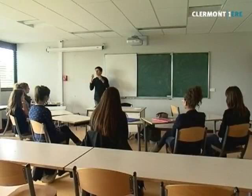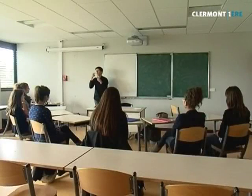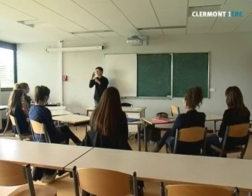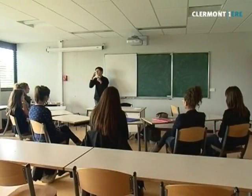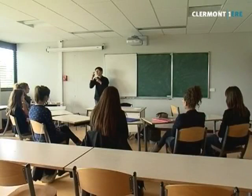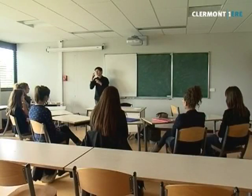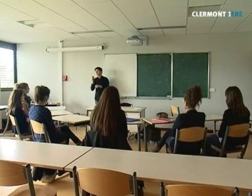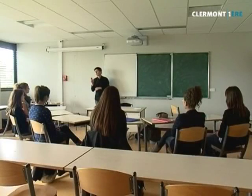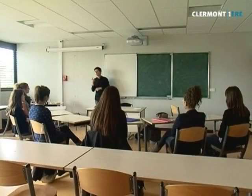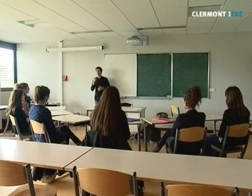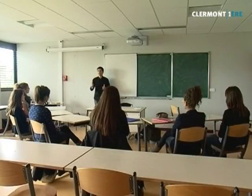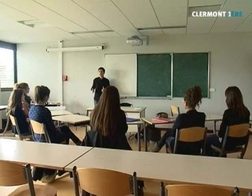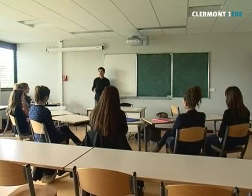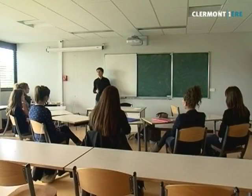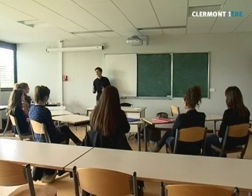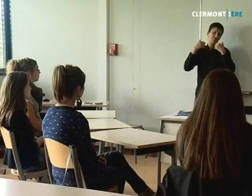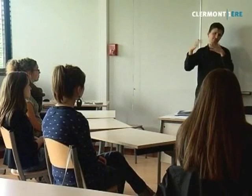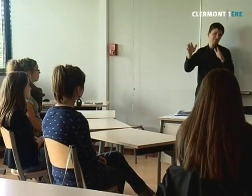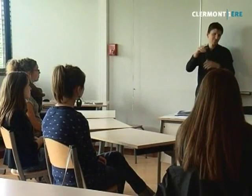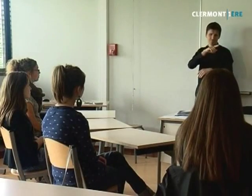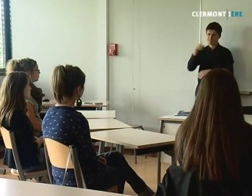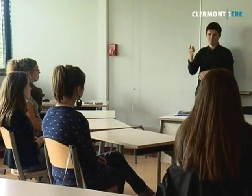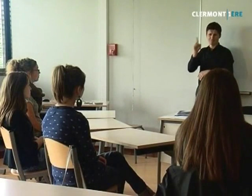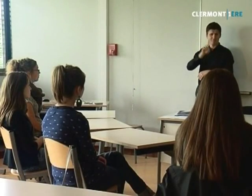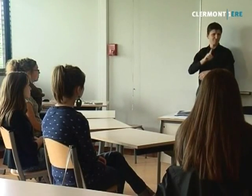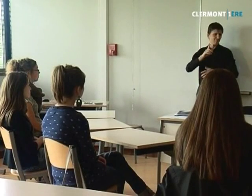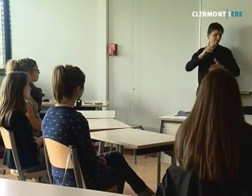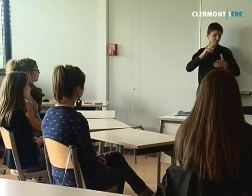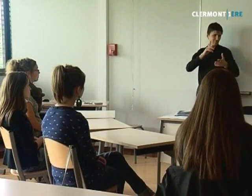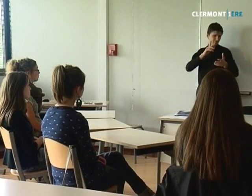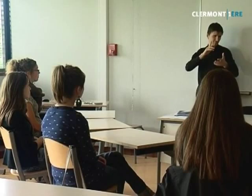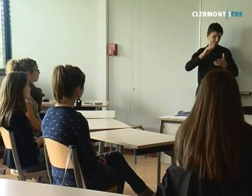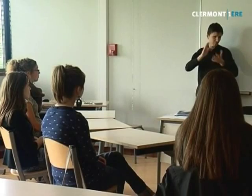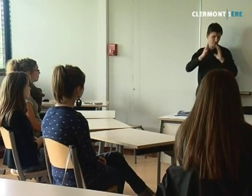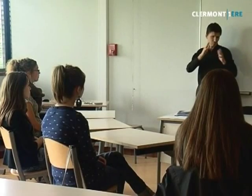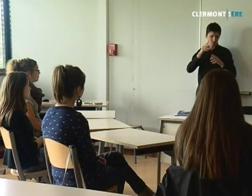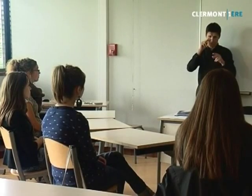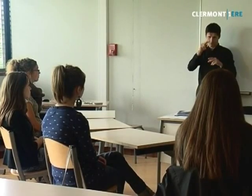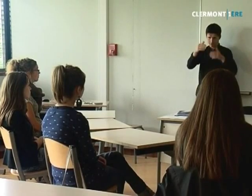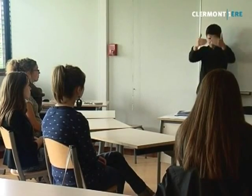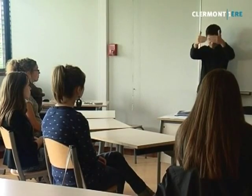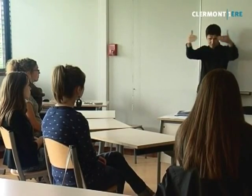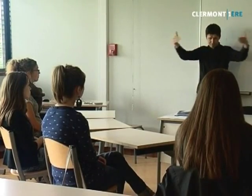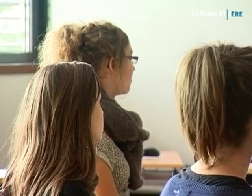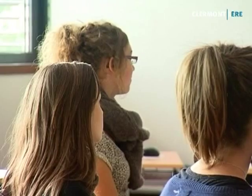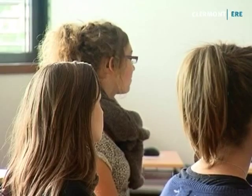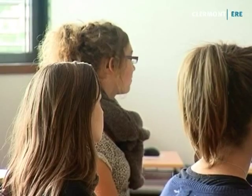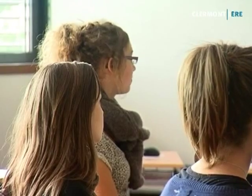Ce cours est silencieux et pour cause, ici le professeur est sourd et il apprend à ses élèves la langue des signes française.